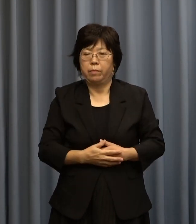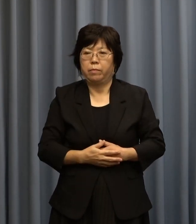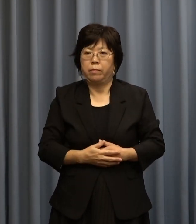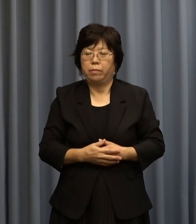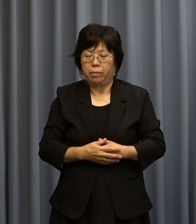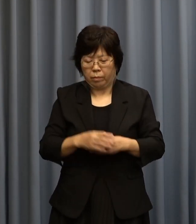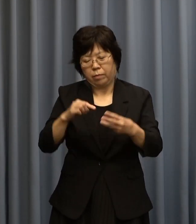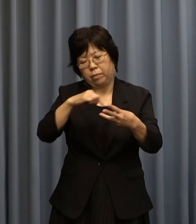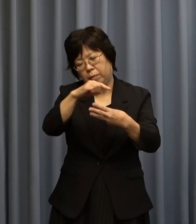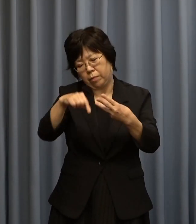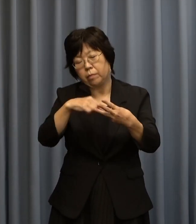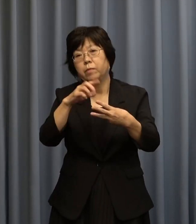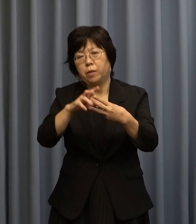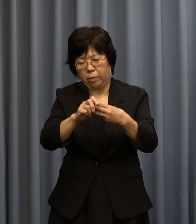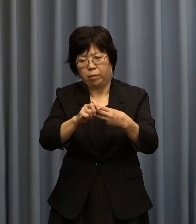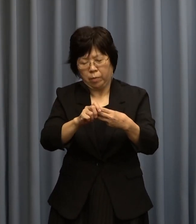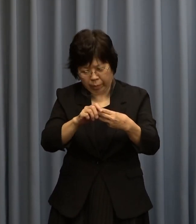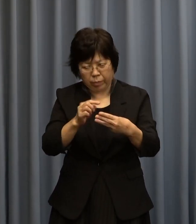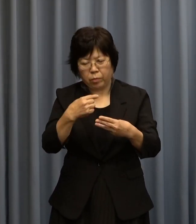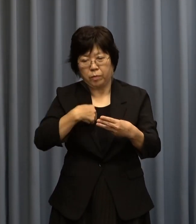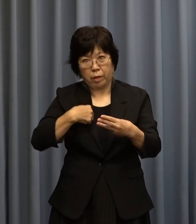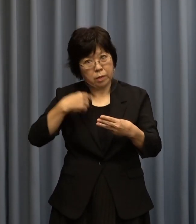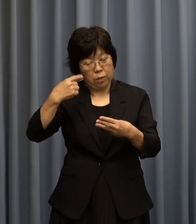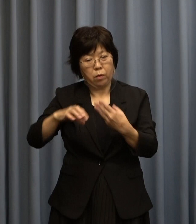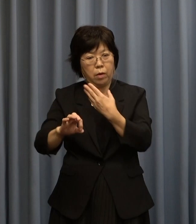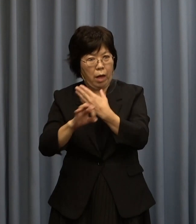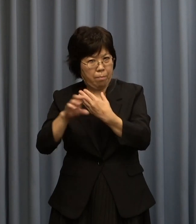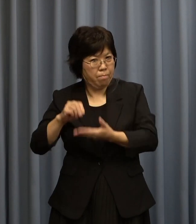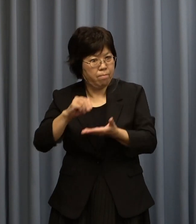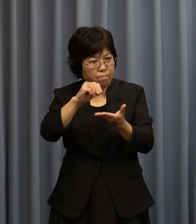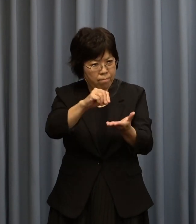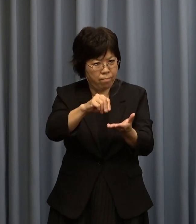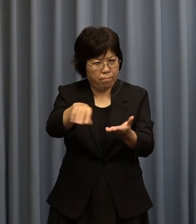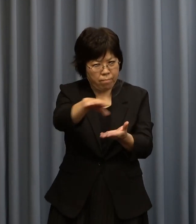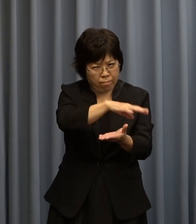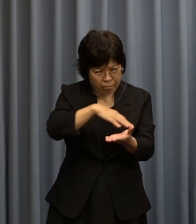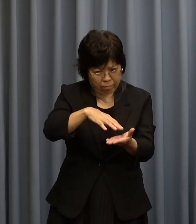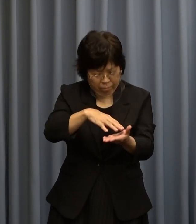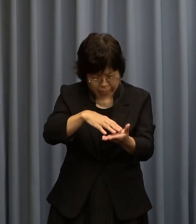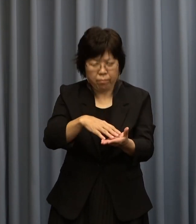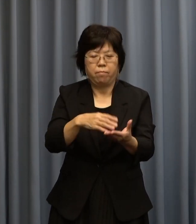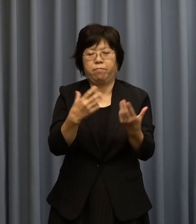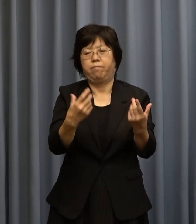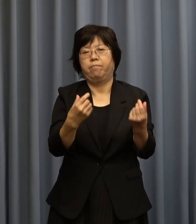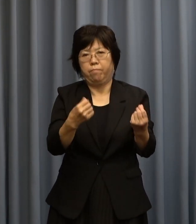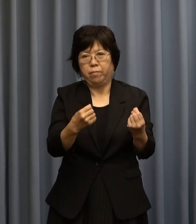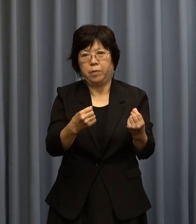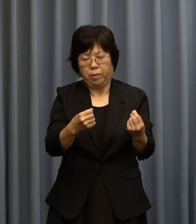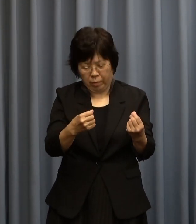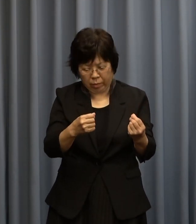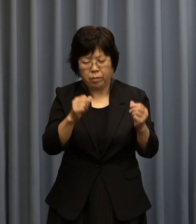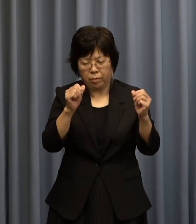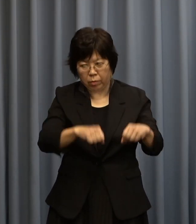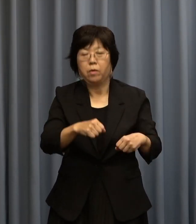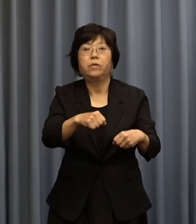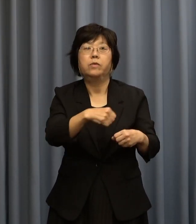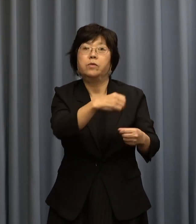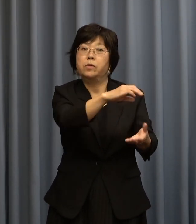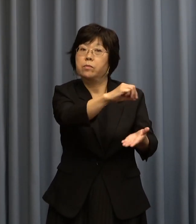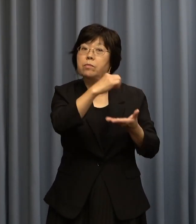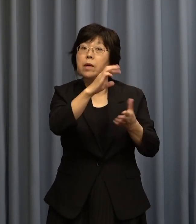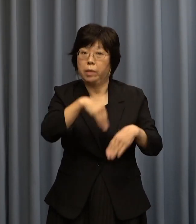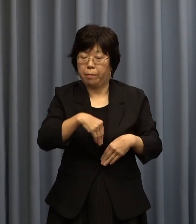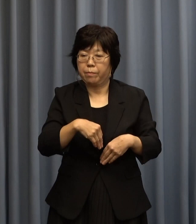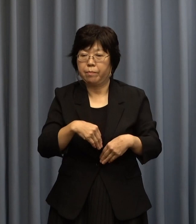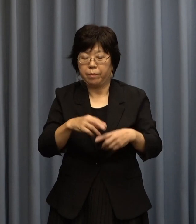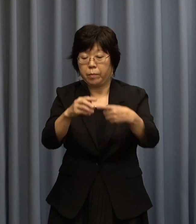3点とも全て賛成というご意見でありました。1点目の川口、埼